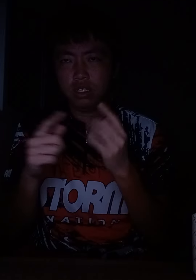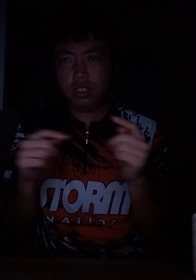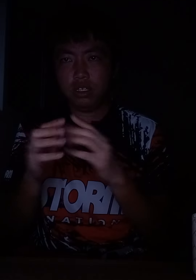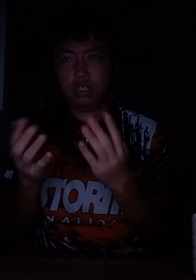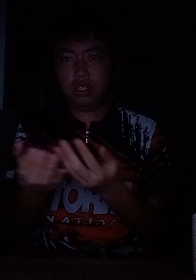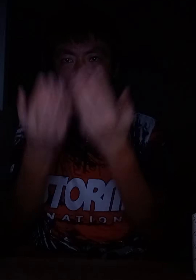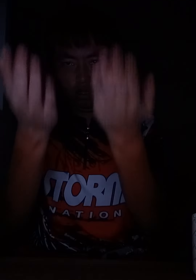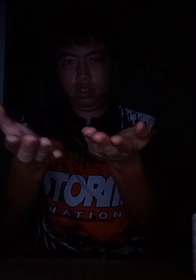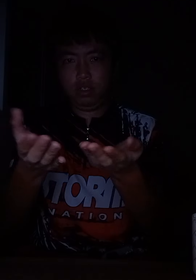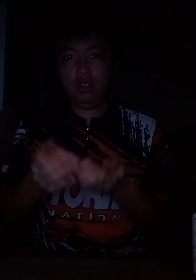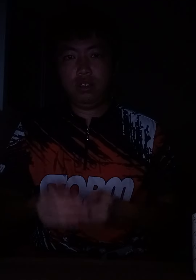정규적자 취재했습니다.